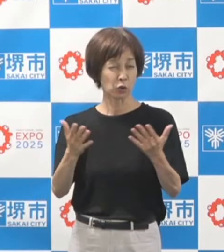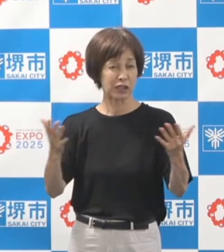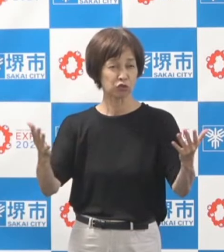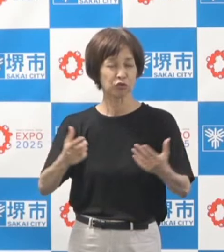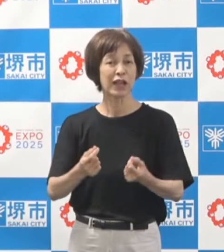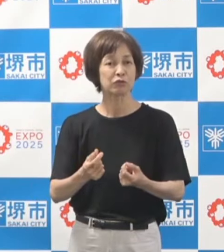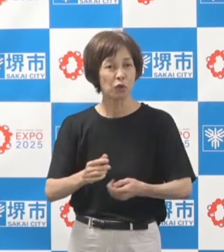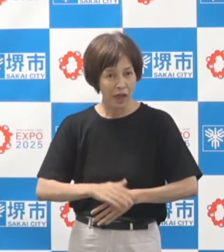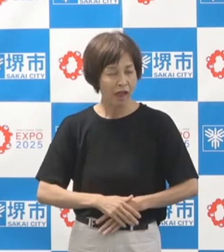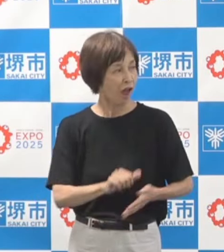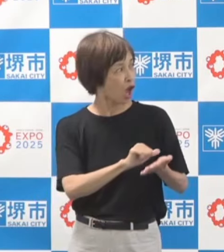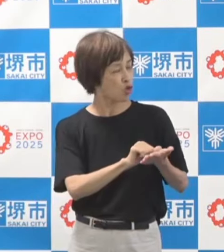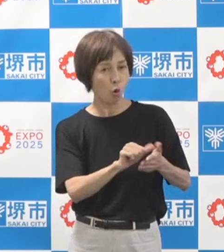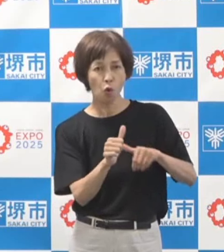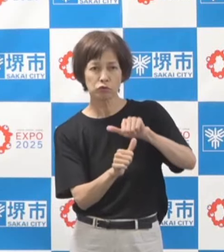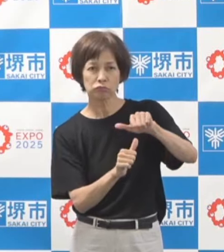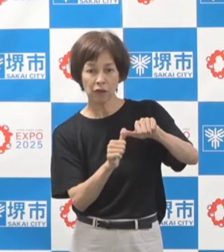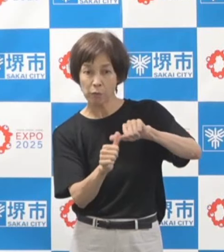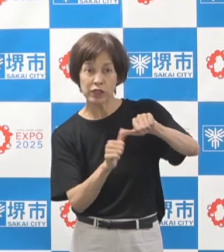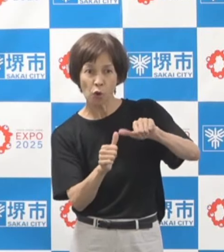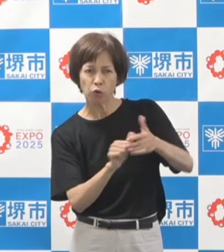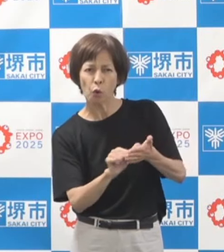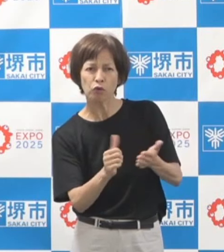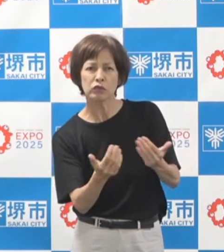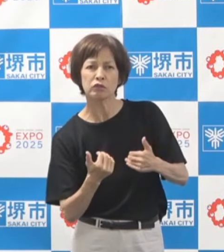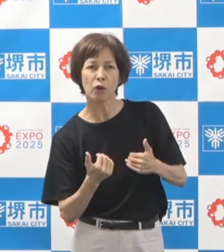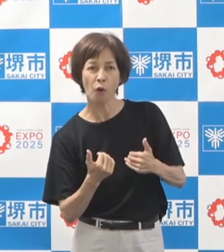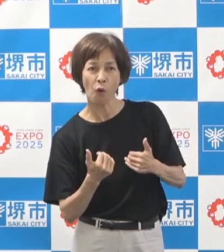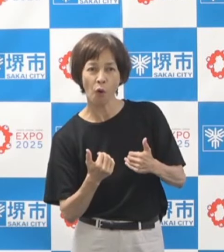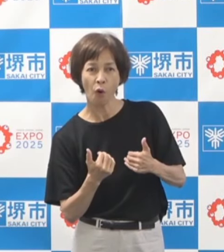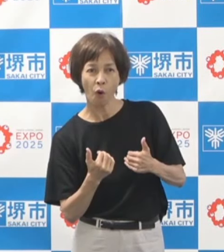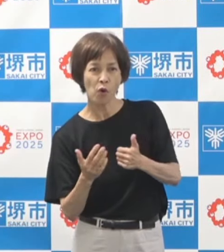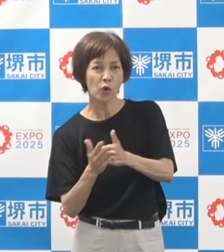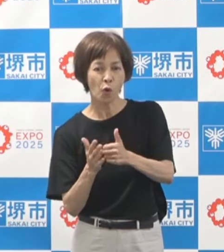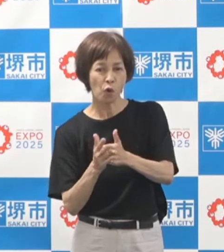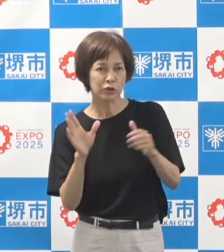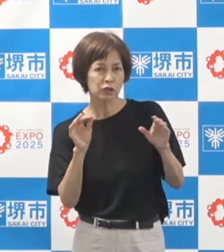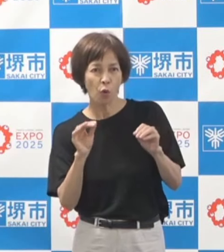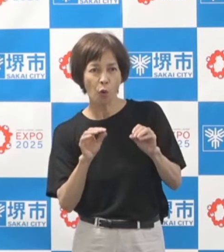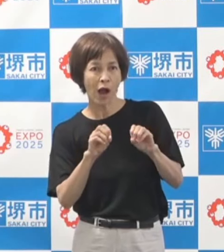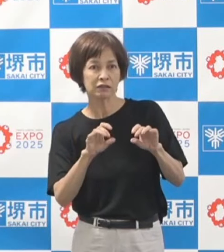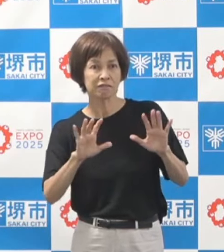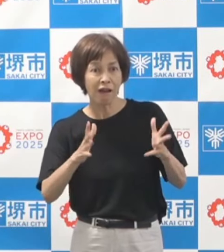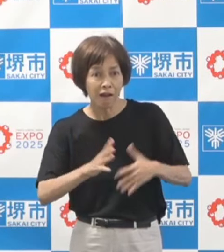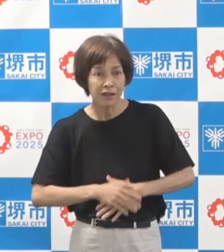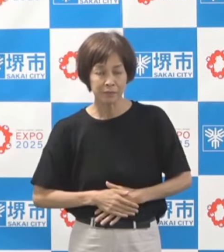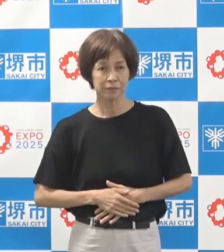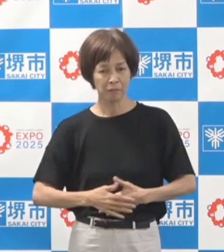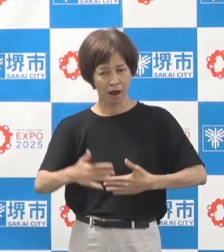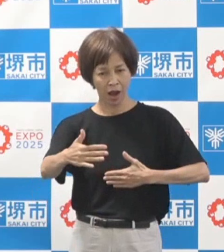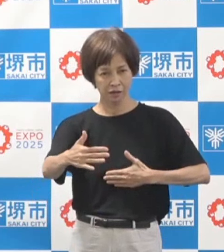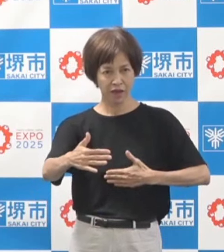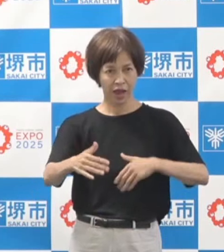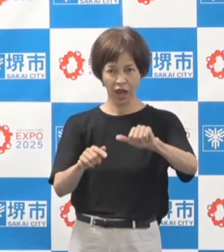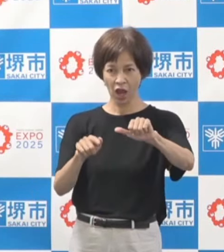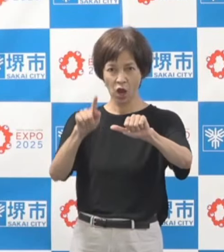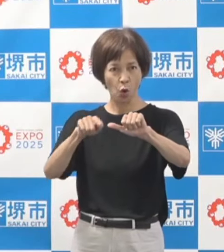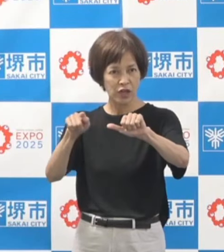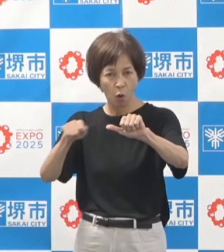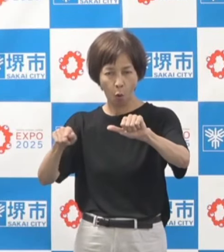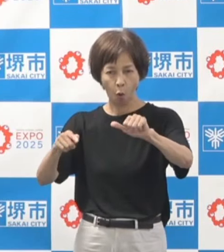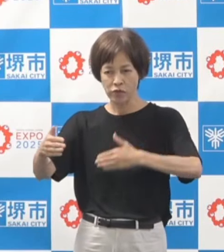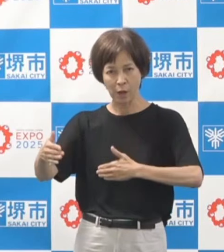ただ登録アプリされないとその協力した情報が発信されなくて、その例えば半径5キロとか何百